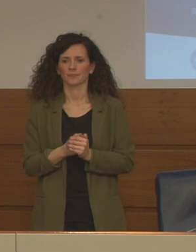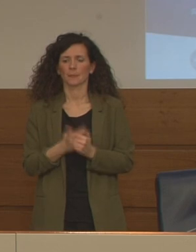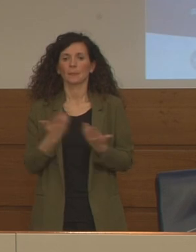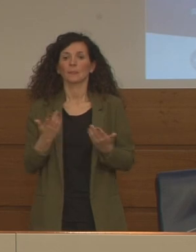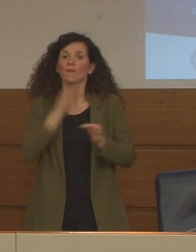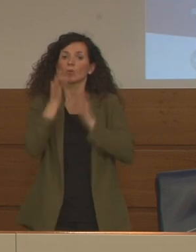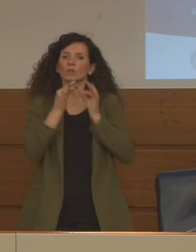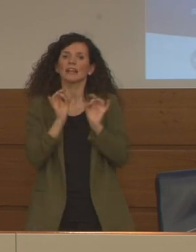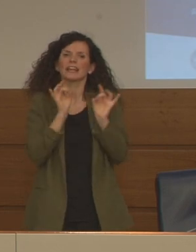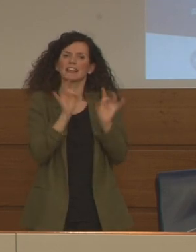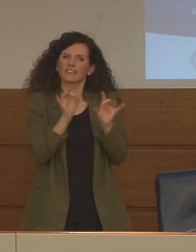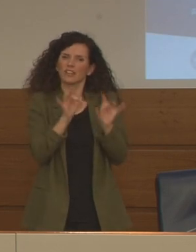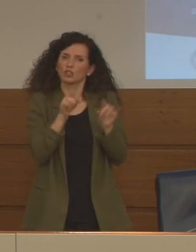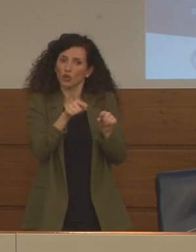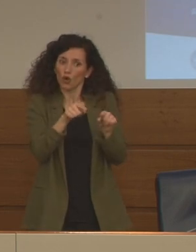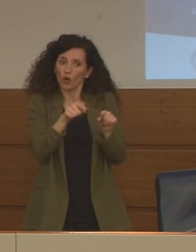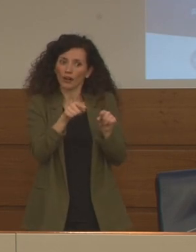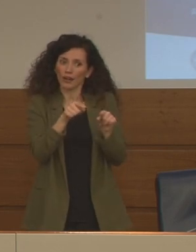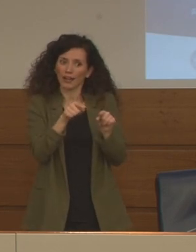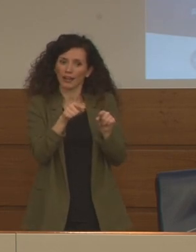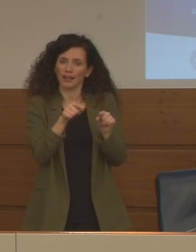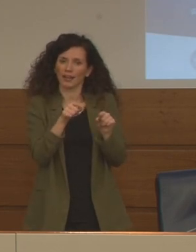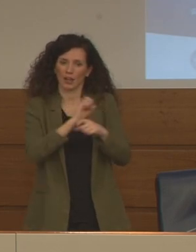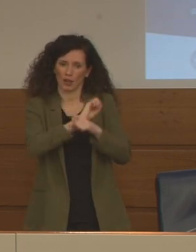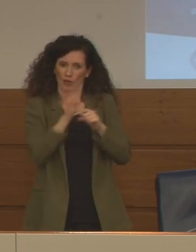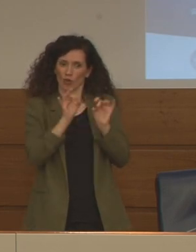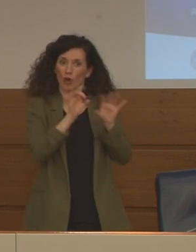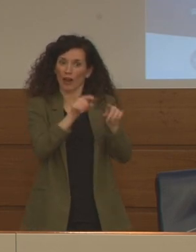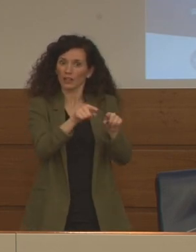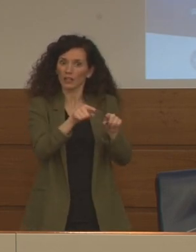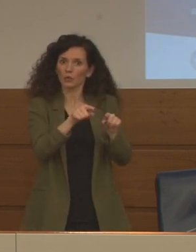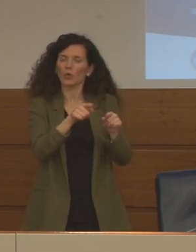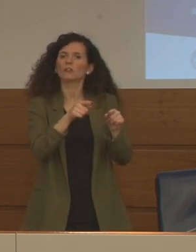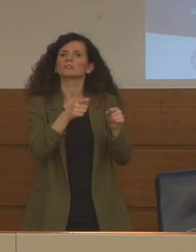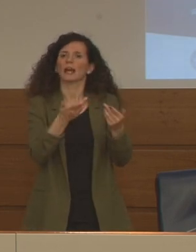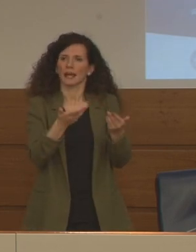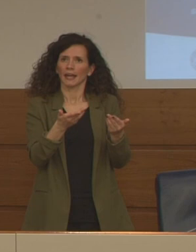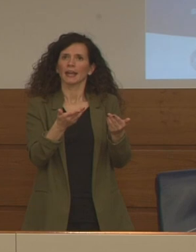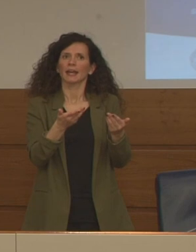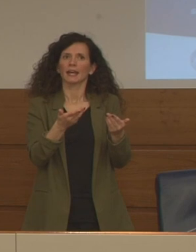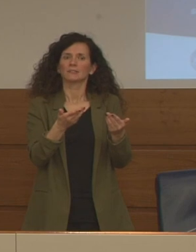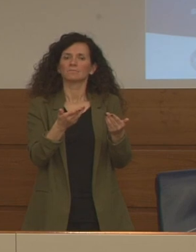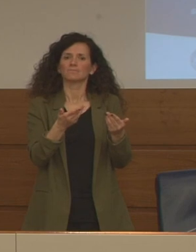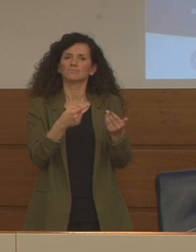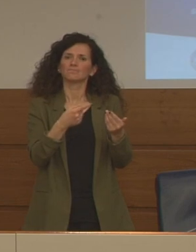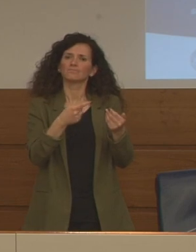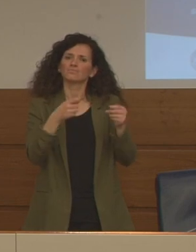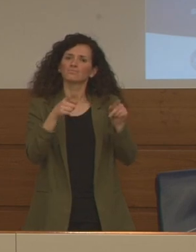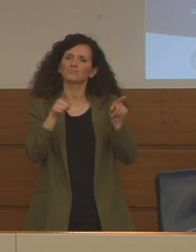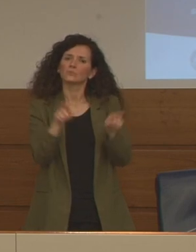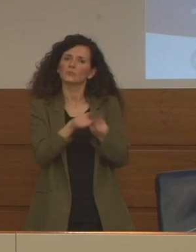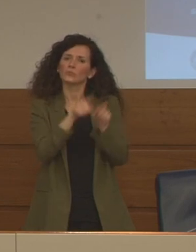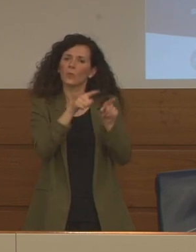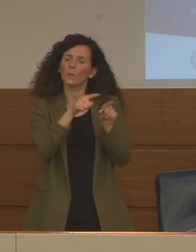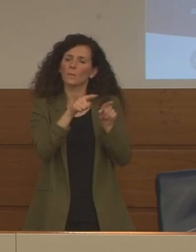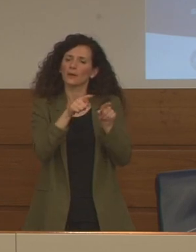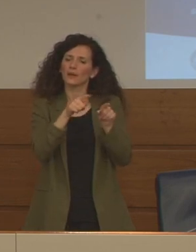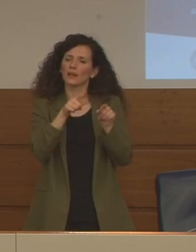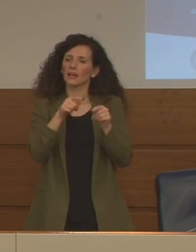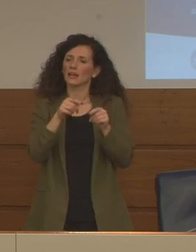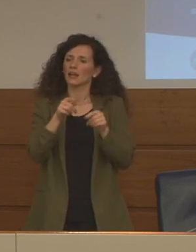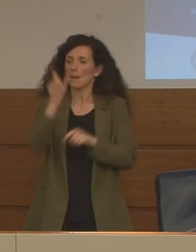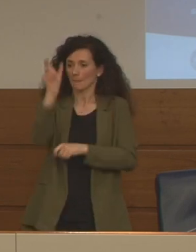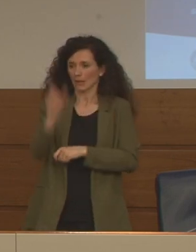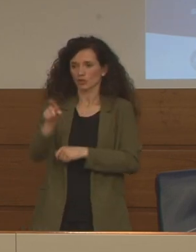l'infezione l'infezione in questo caso probabilmente è la goccia che ha spostato un equilibrio che di per sé era piuttosto